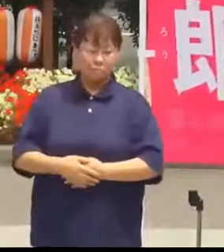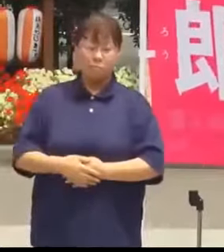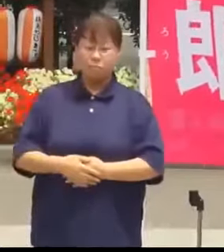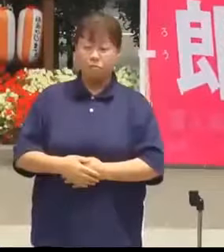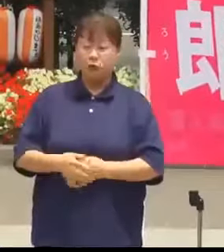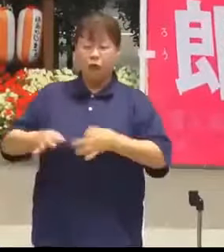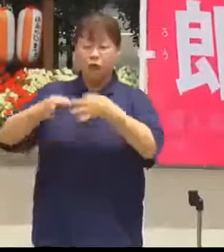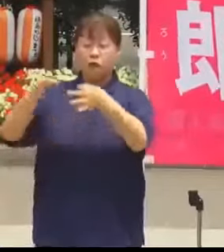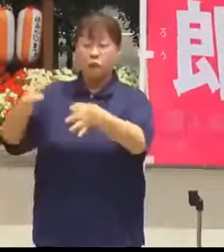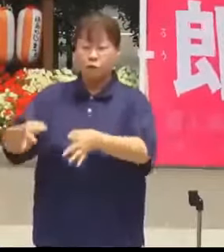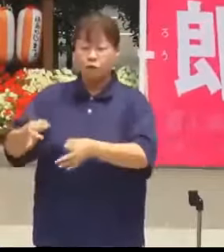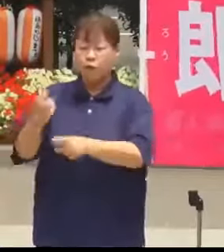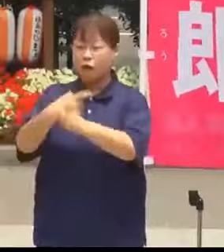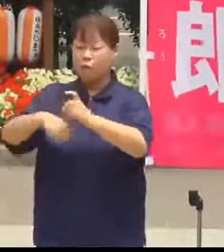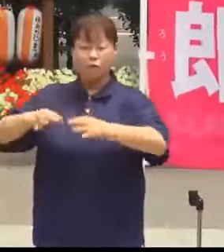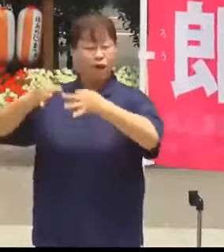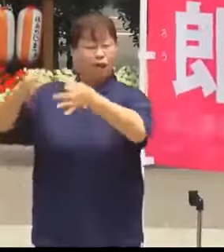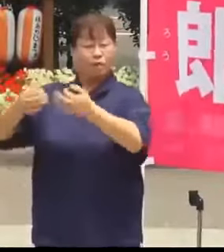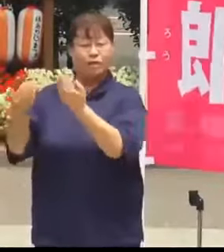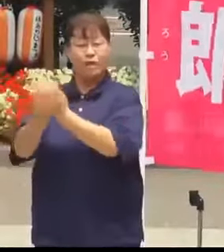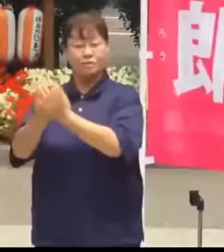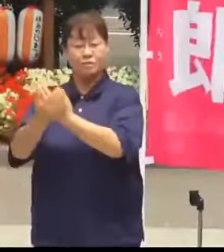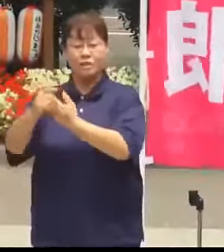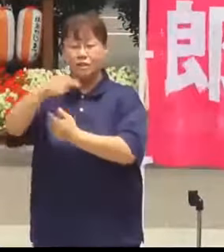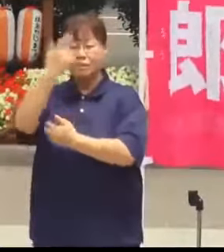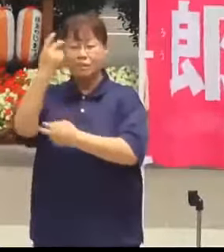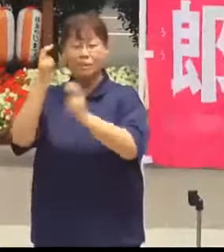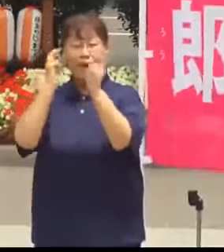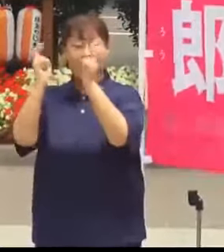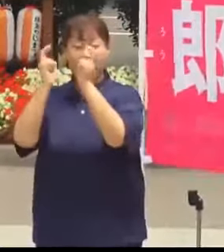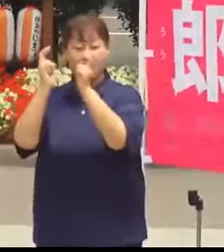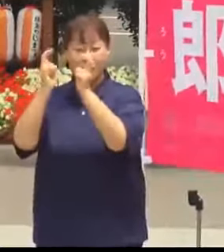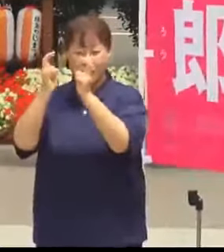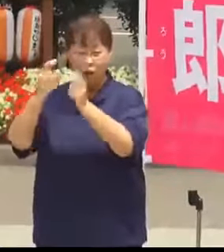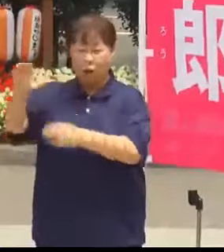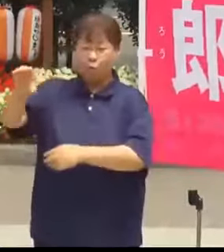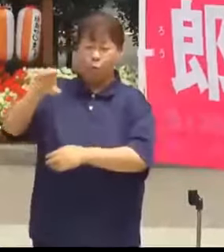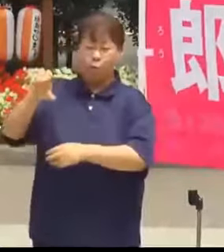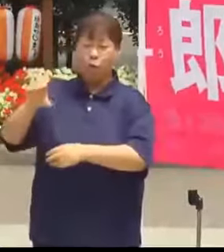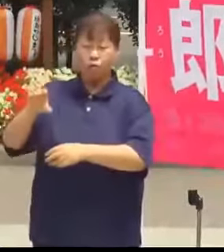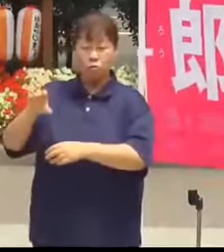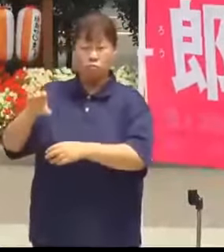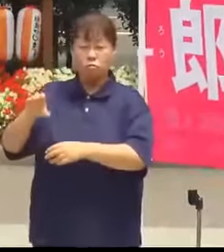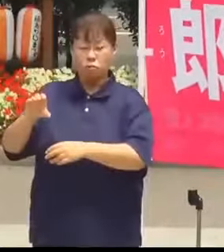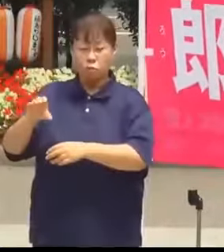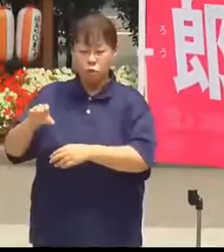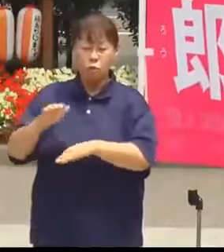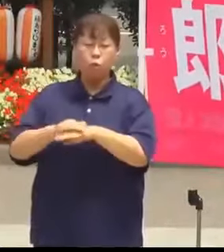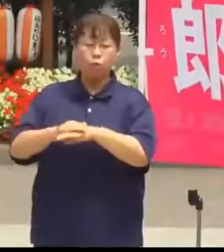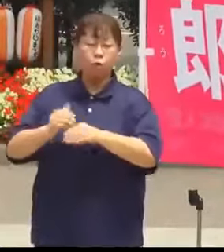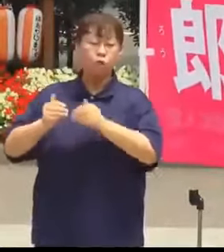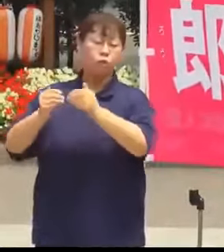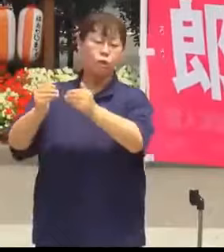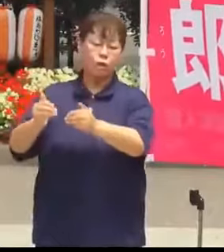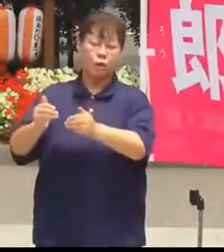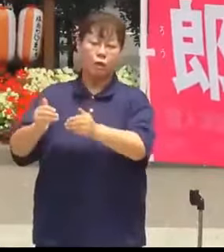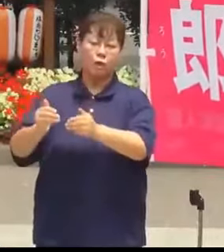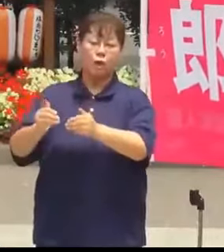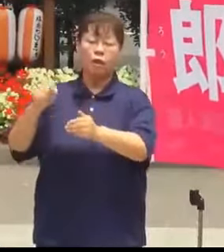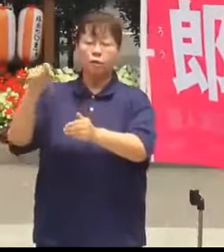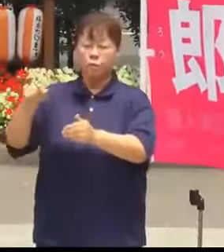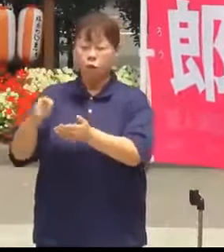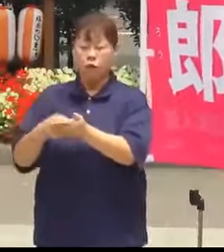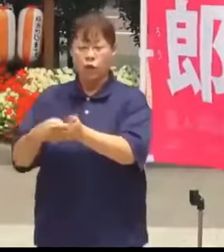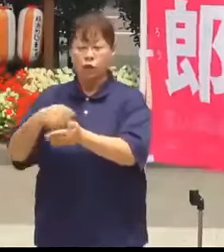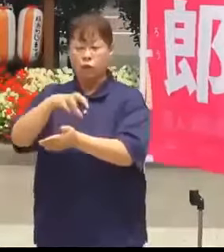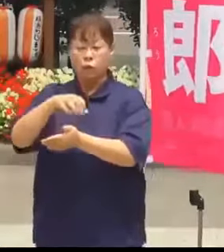なるように減税し大企業がより儲かるより減税し続けたそこに消費税を穴埋めとして入れてたからそんな真逆の